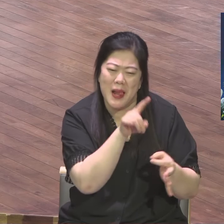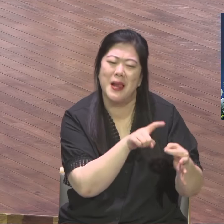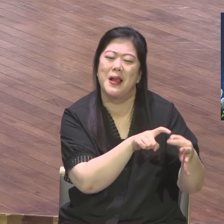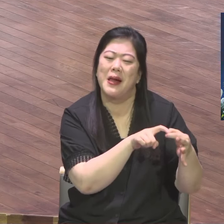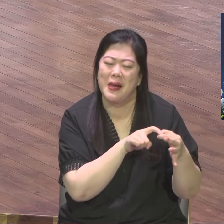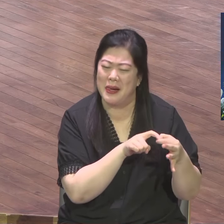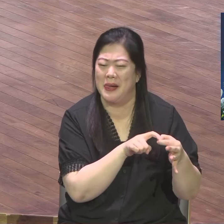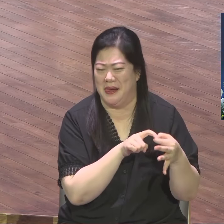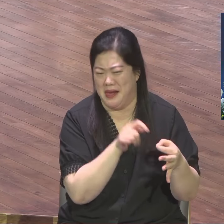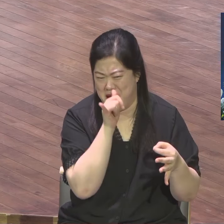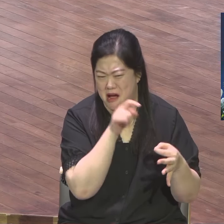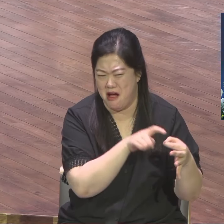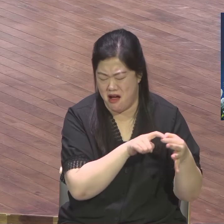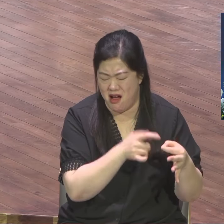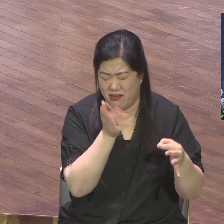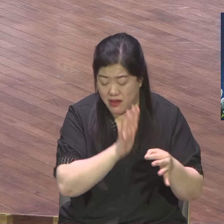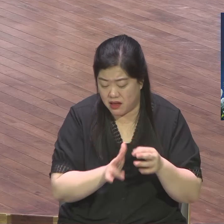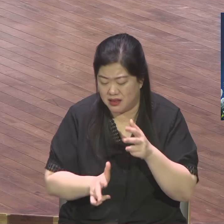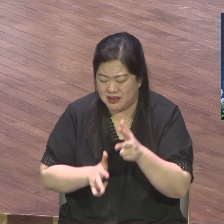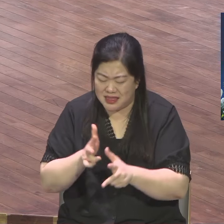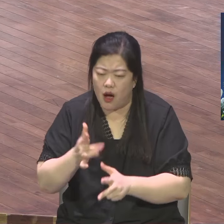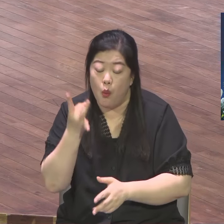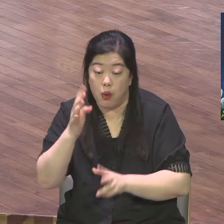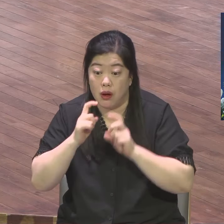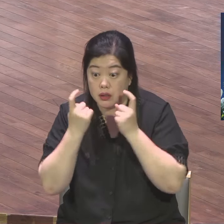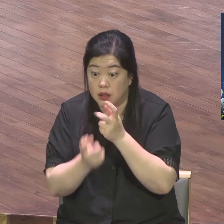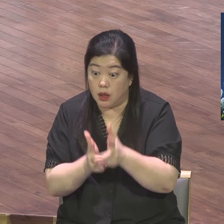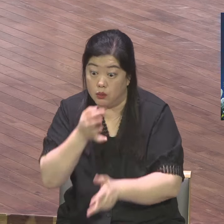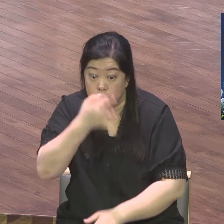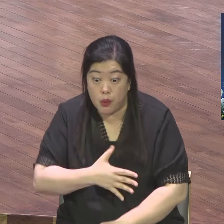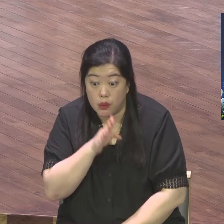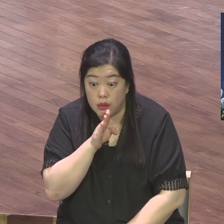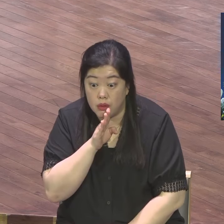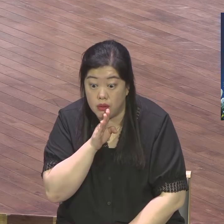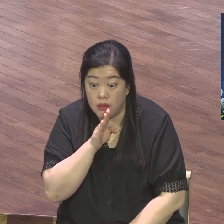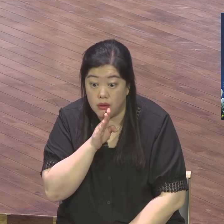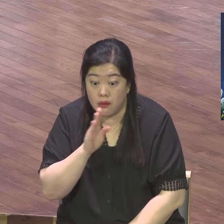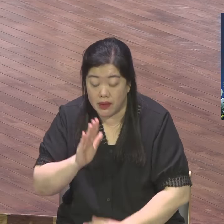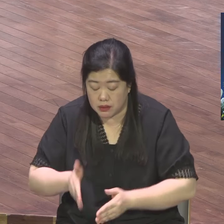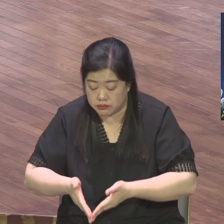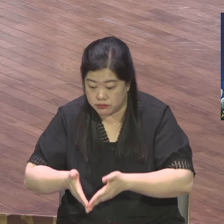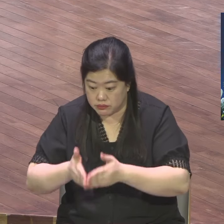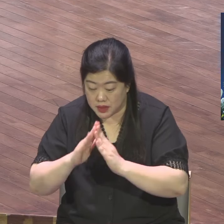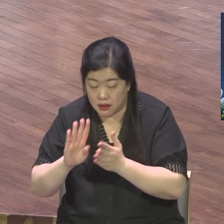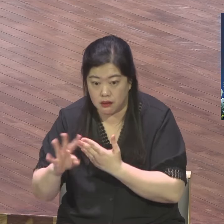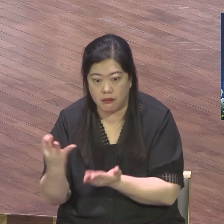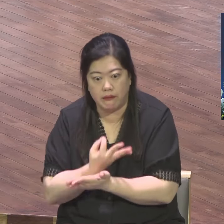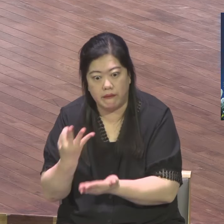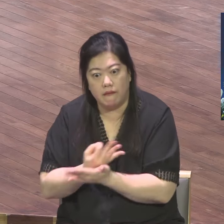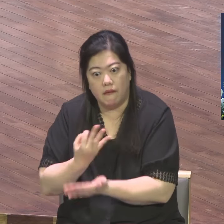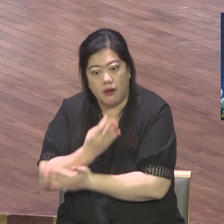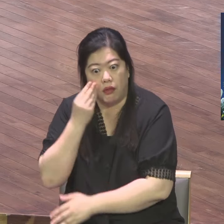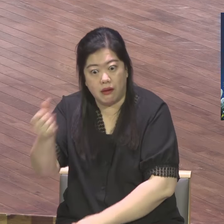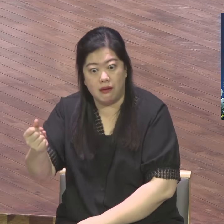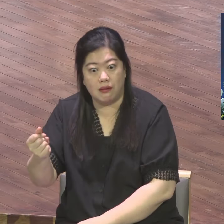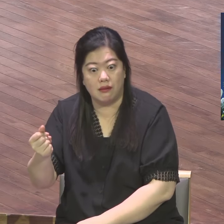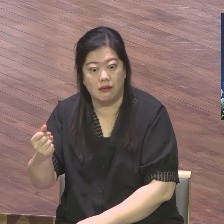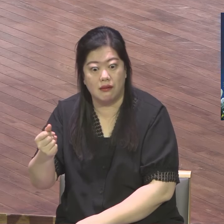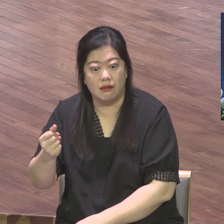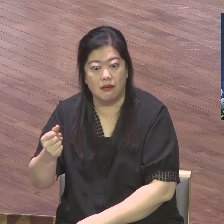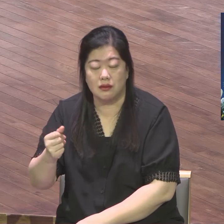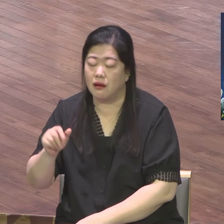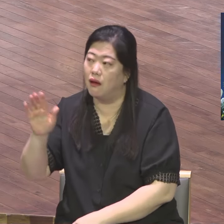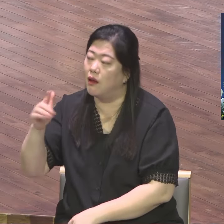아닙니다. 근거가 있어야 돼. 근거가. 제가 사업 어떻게 한 줄 알아요? 내가 벨 회사를